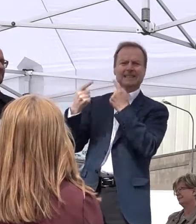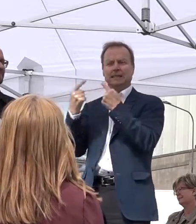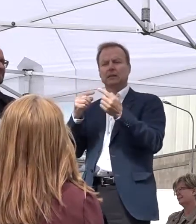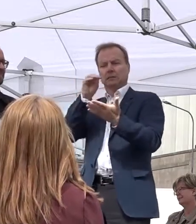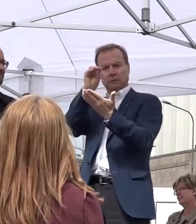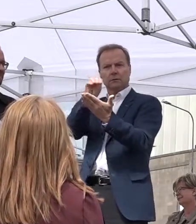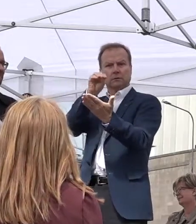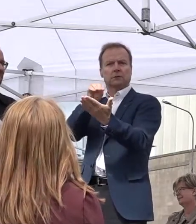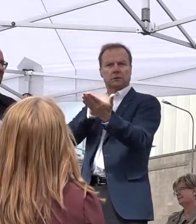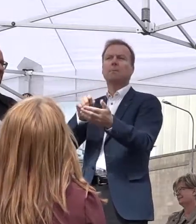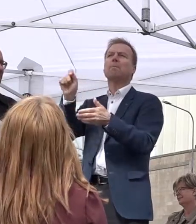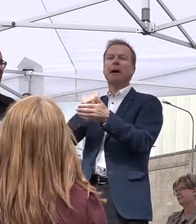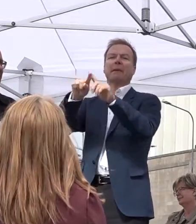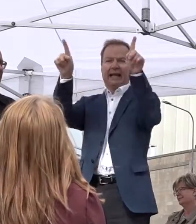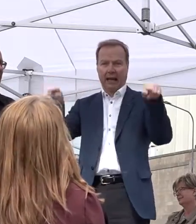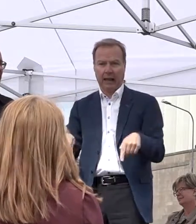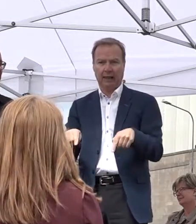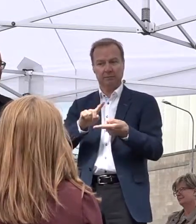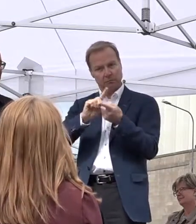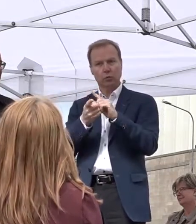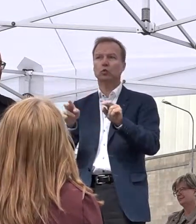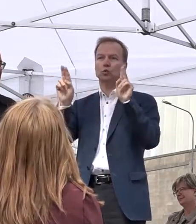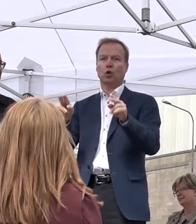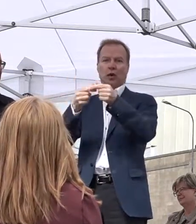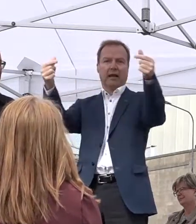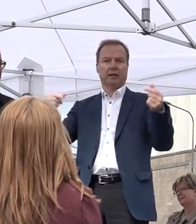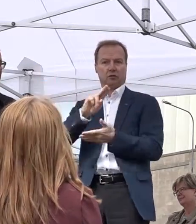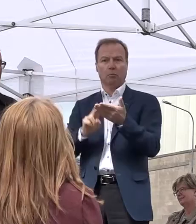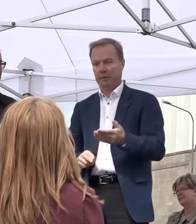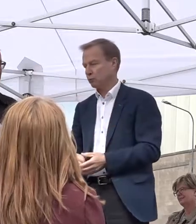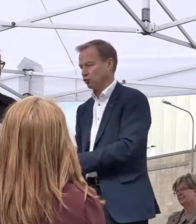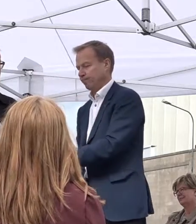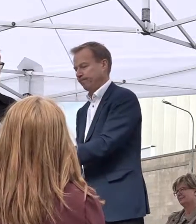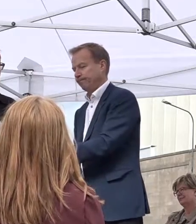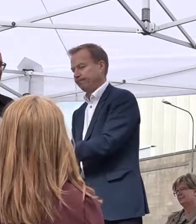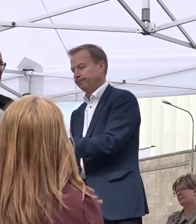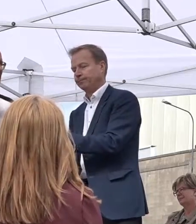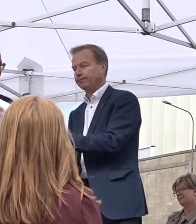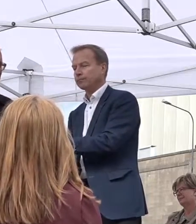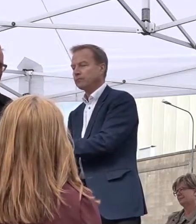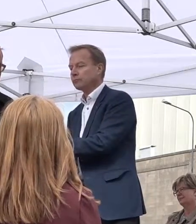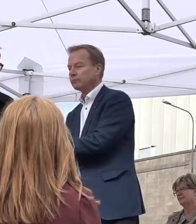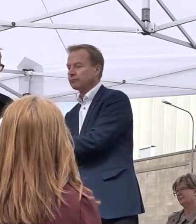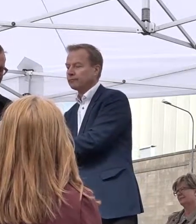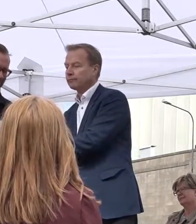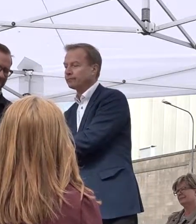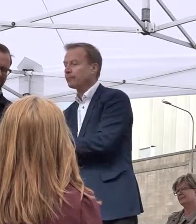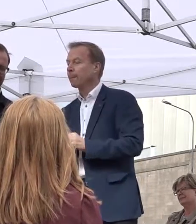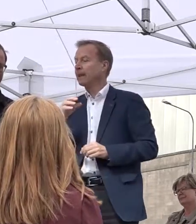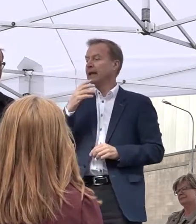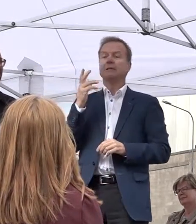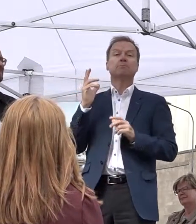huomioitiin. Ne asiat, joita me ajoimme, ne tuli oikeasti sinne paperille ylös. Ja ne on nähtävissä